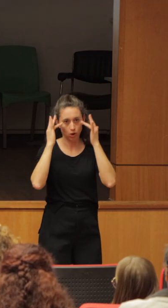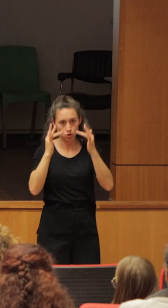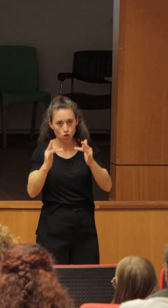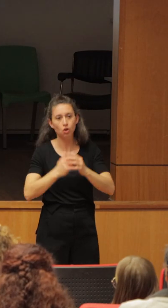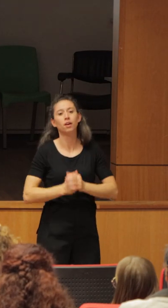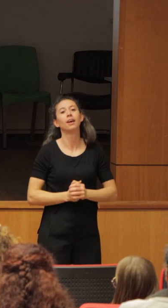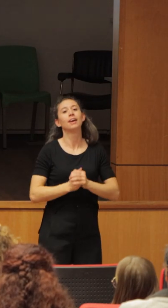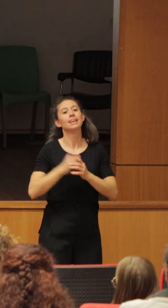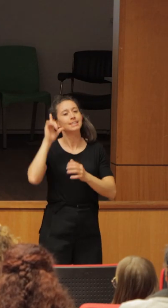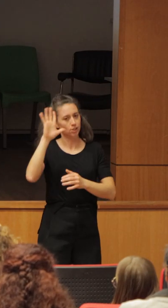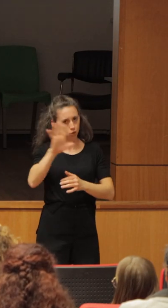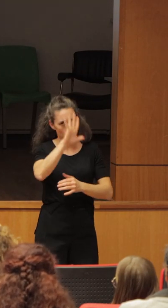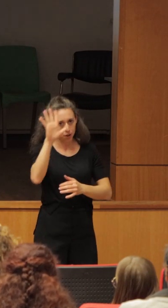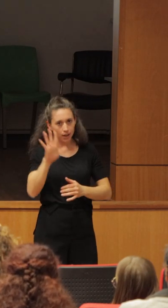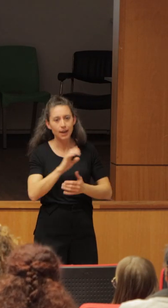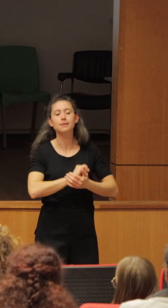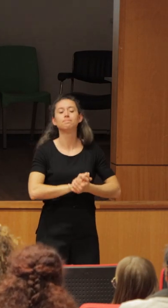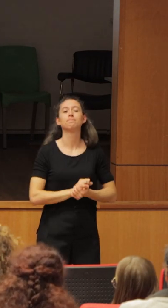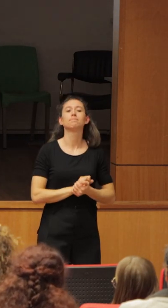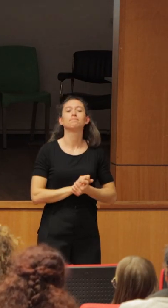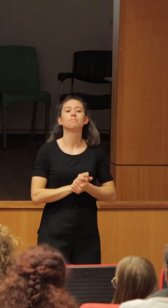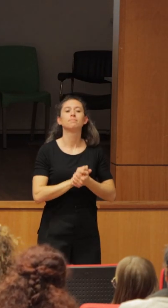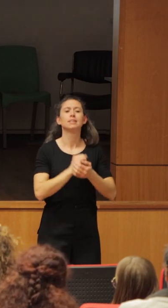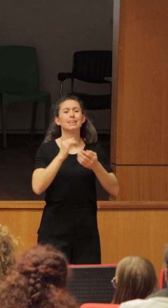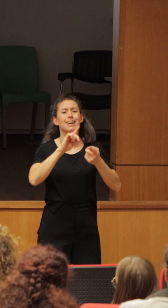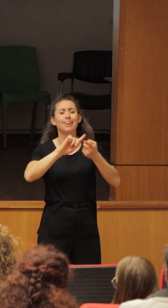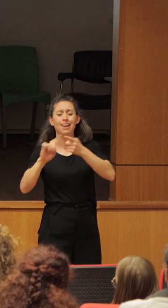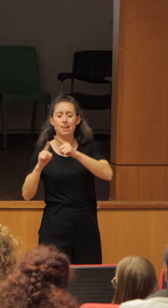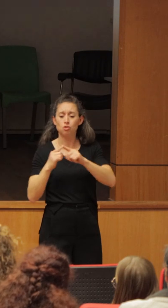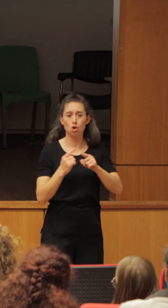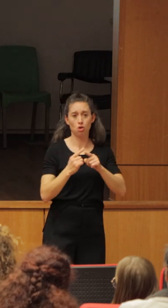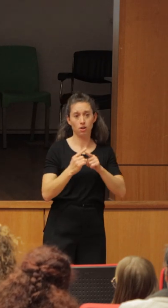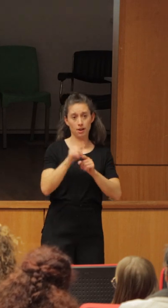que tocan la psicología, que tocan la relación